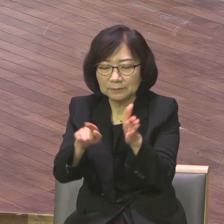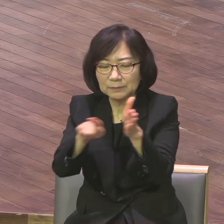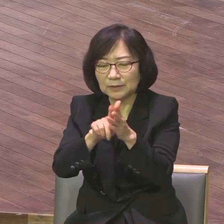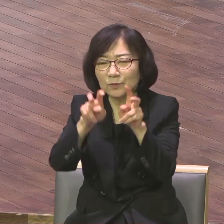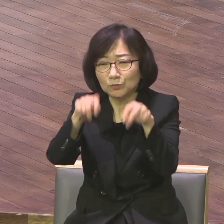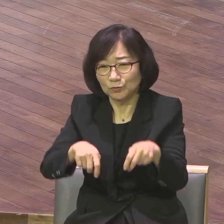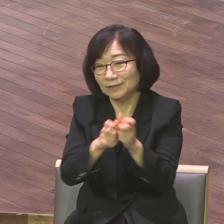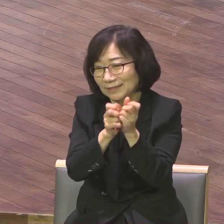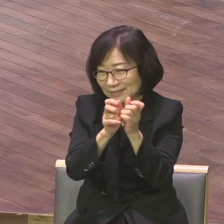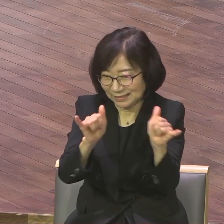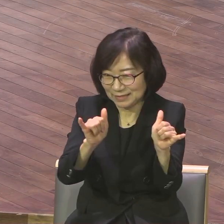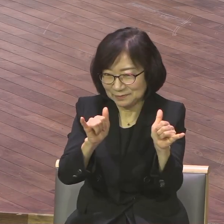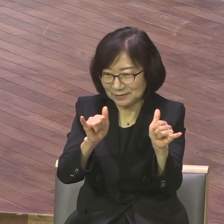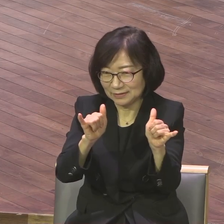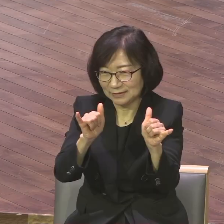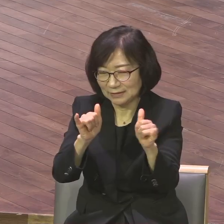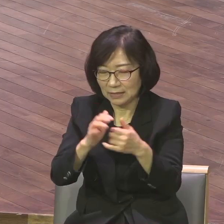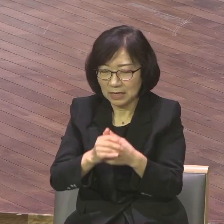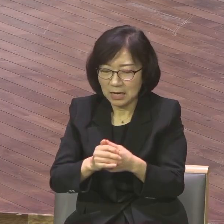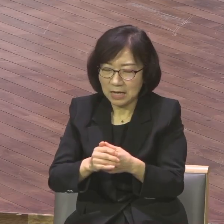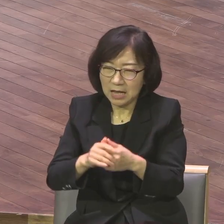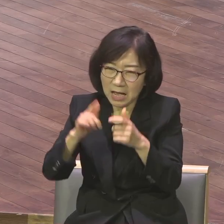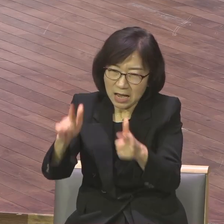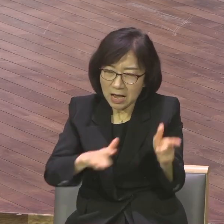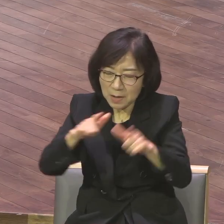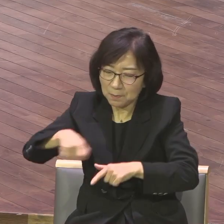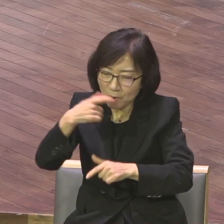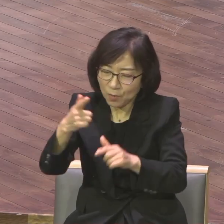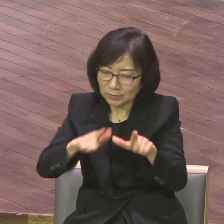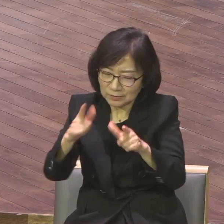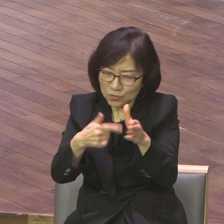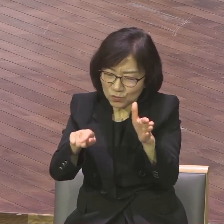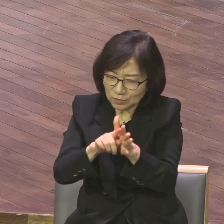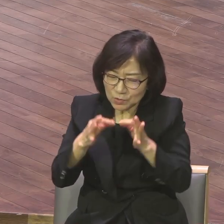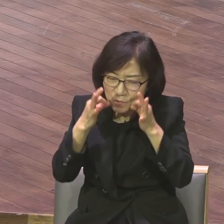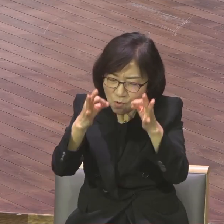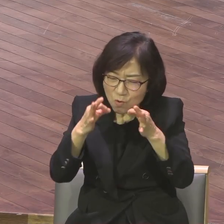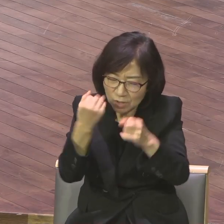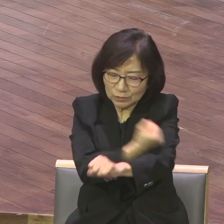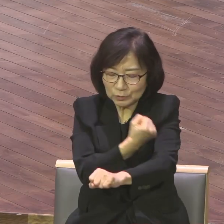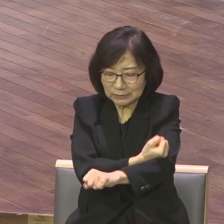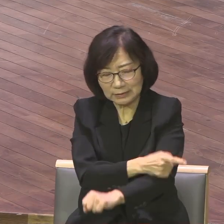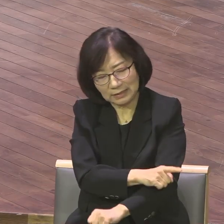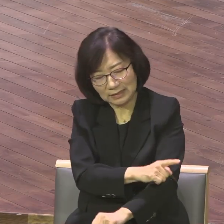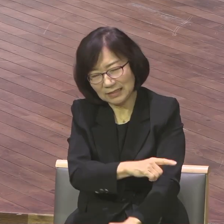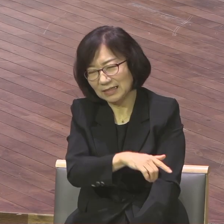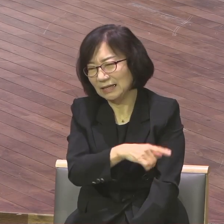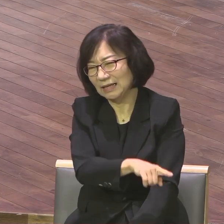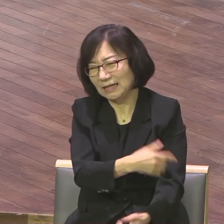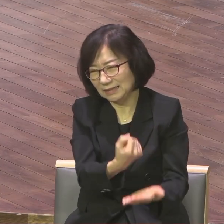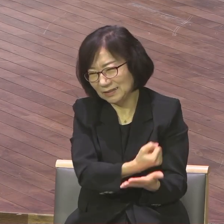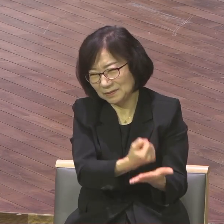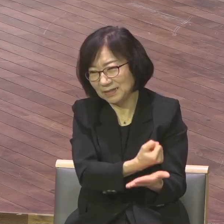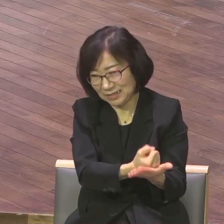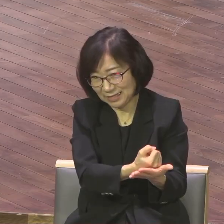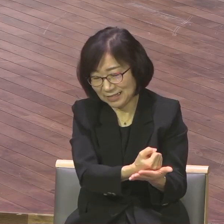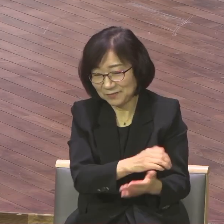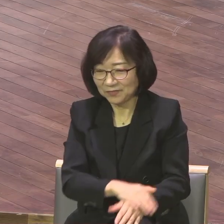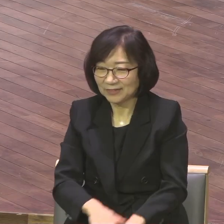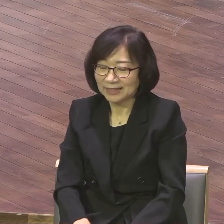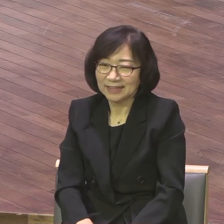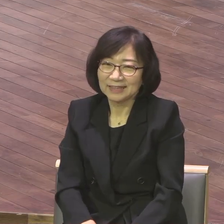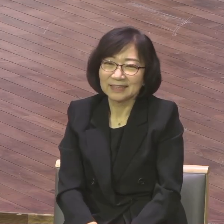오늘 하나님 만나지 못한 사람들의 이 삶이지요. 썩을 양식. 신앙생활은 참 맛이